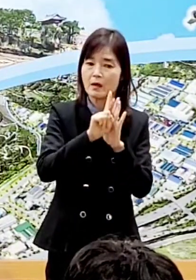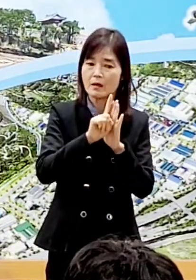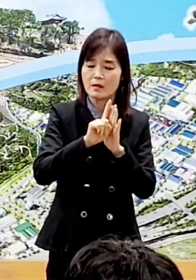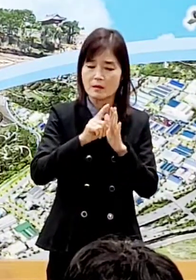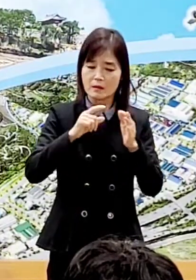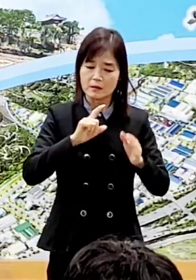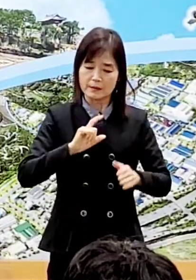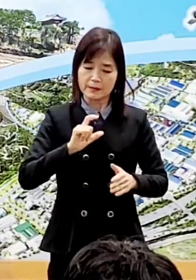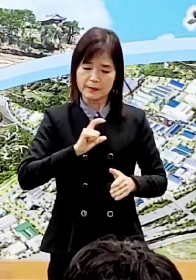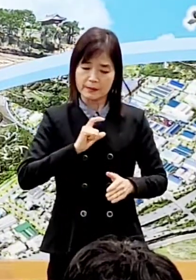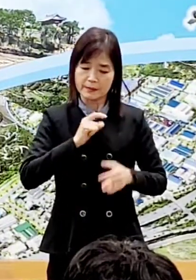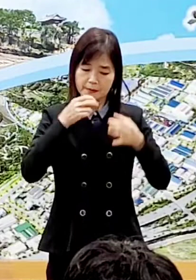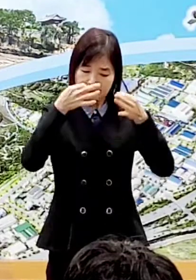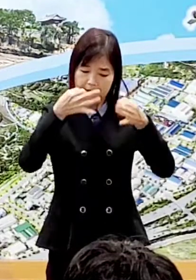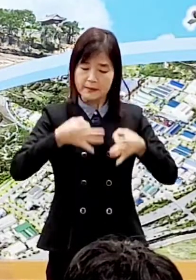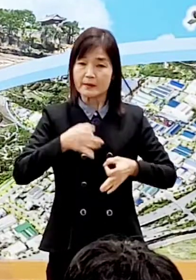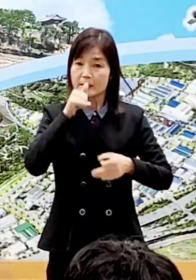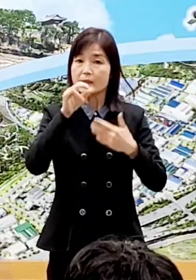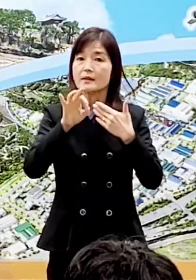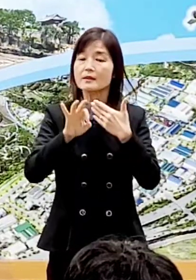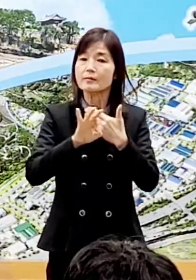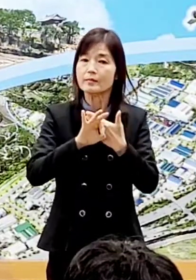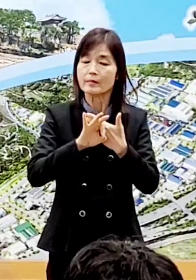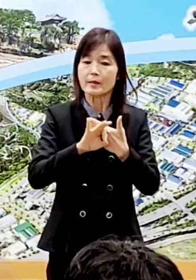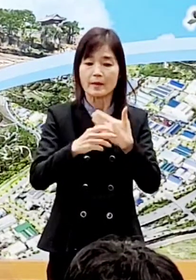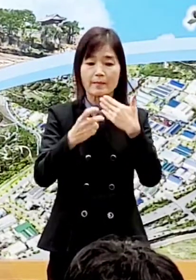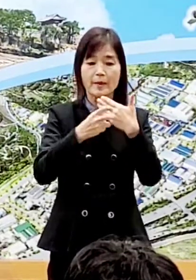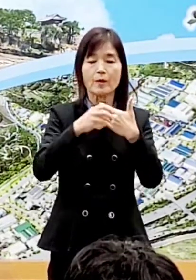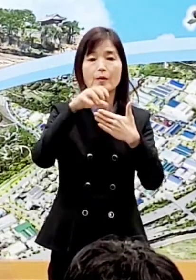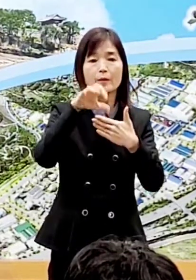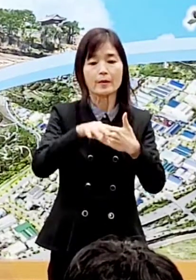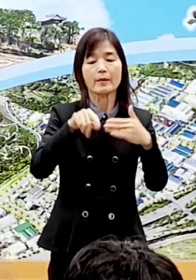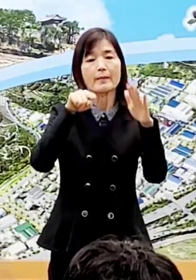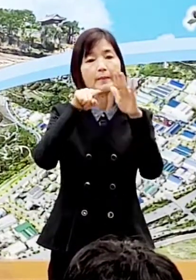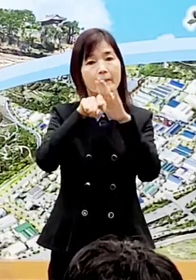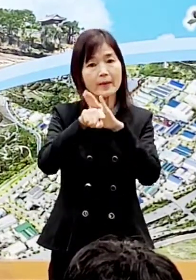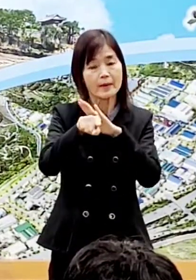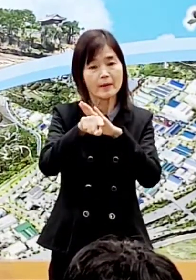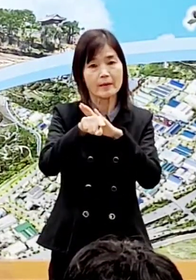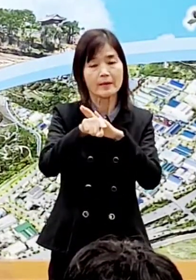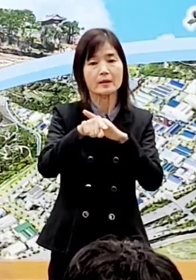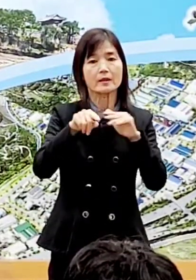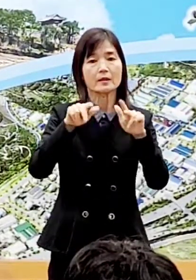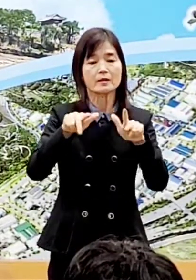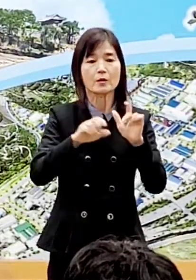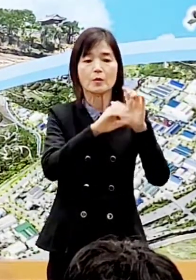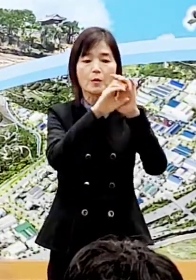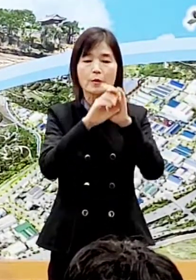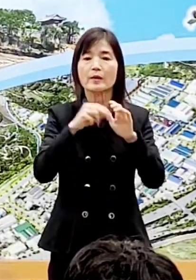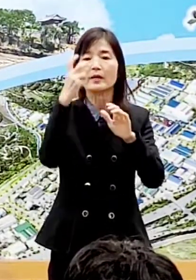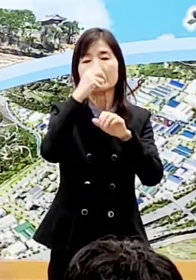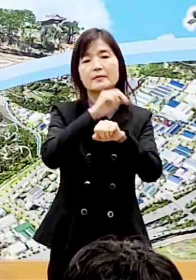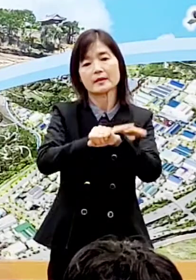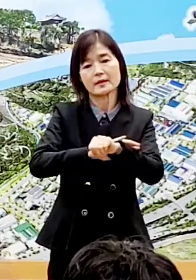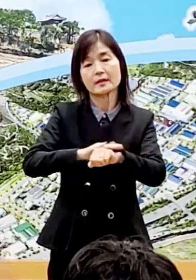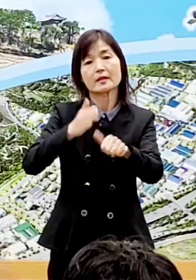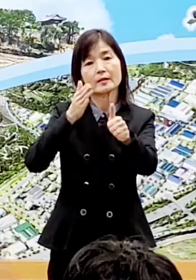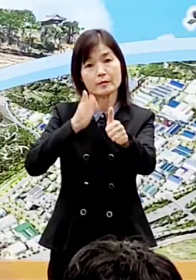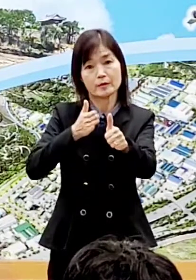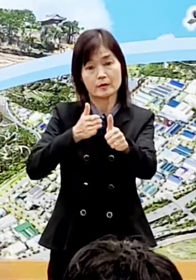의심 증상이 있다면 선별진료소, 호흡기 전담 클리닉 등 의료기관에서 꼭 진단검사를